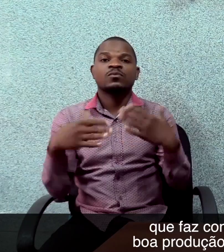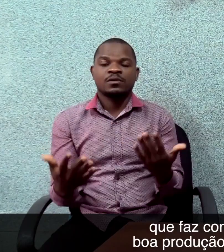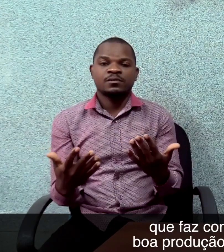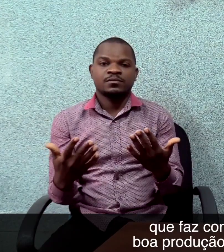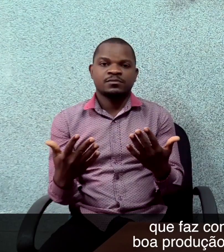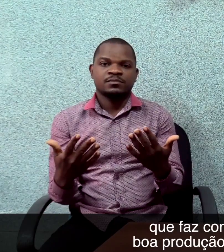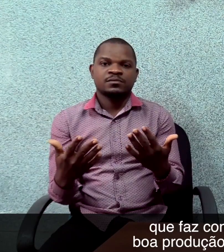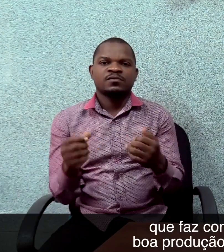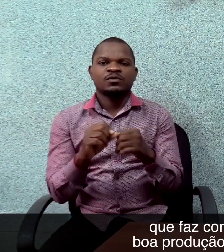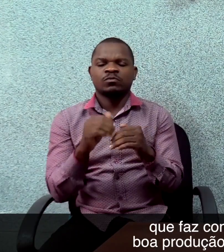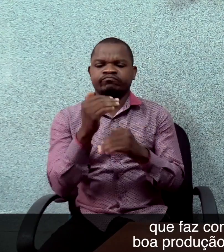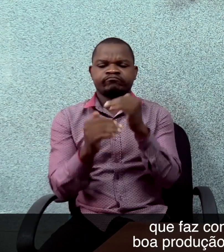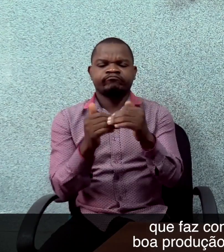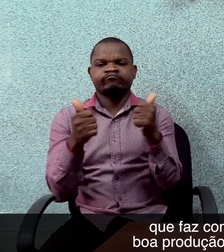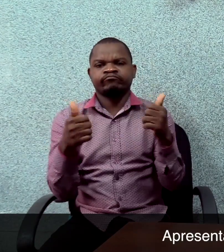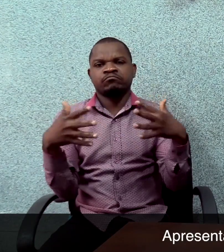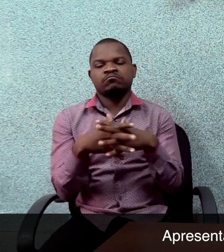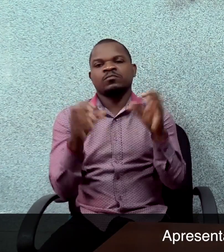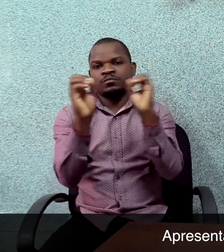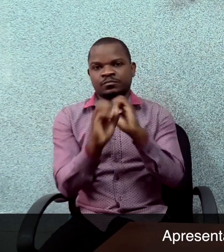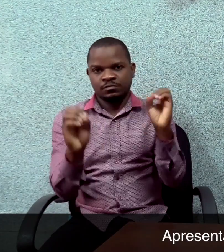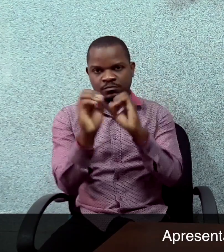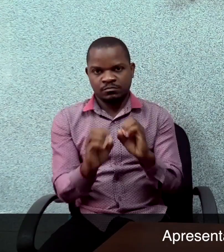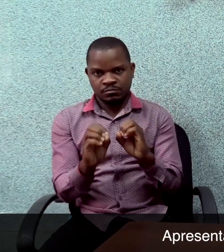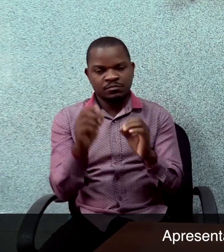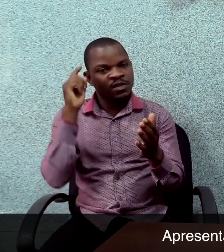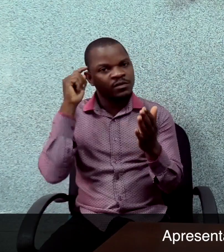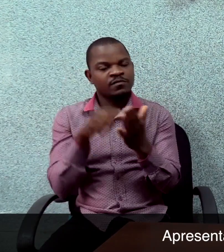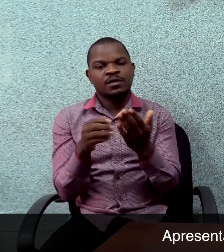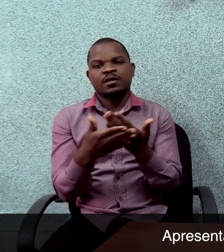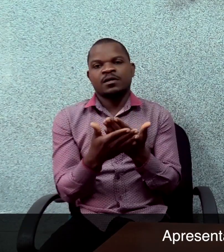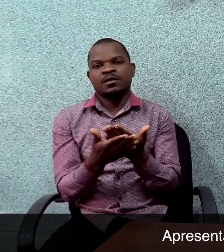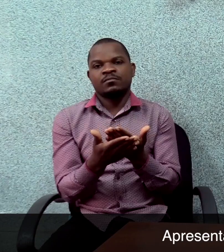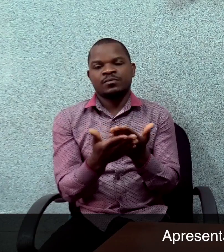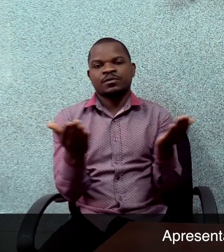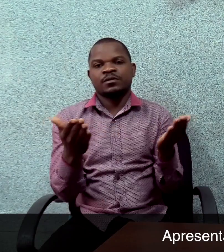produção boa da nossa própria voz, quer dizer, apresenta uma ronquidão.